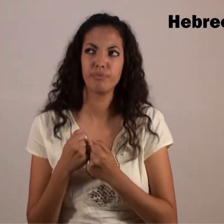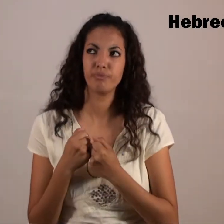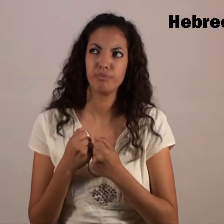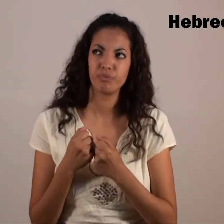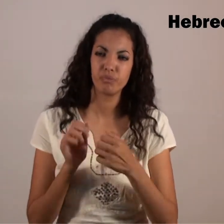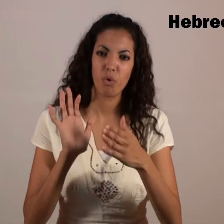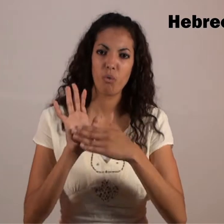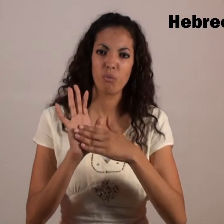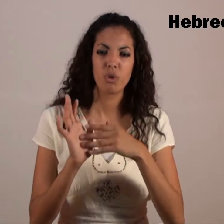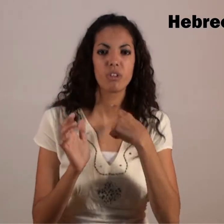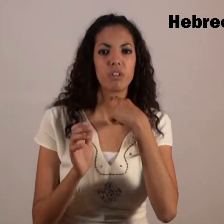siempre.